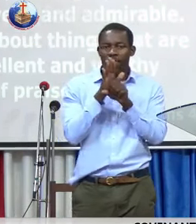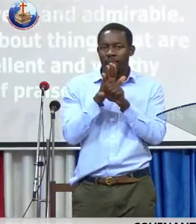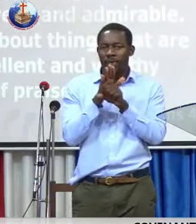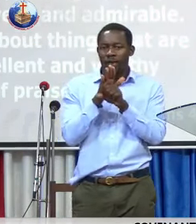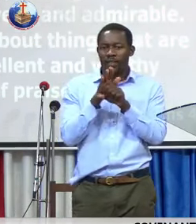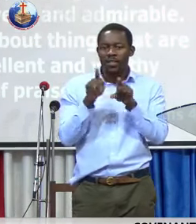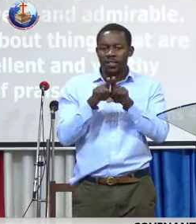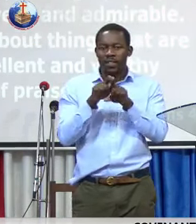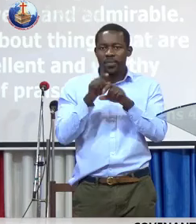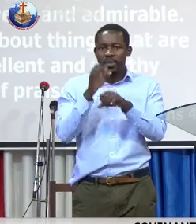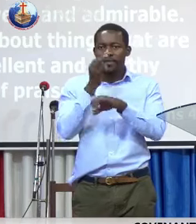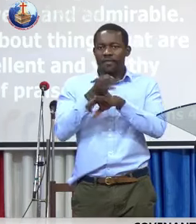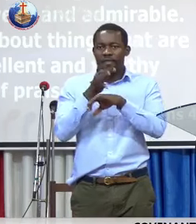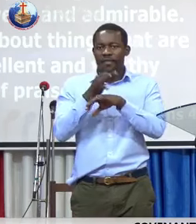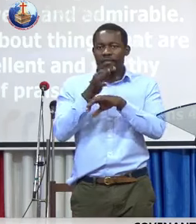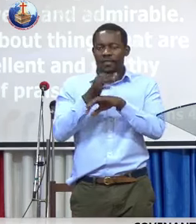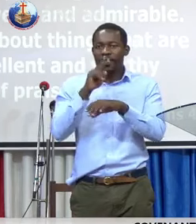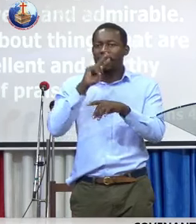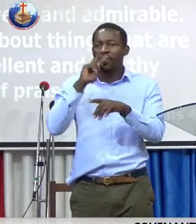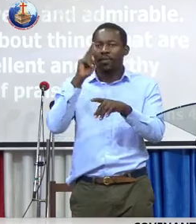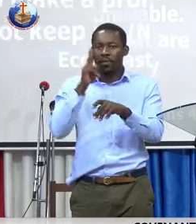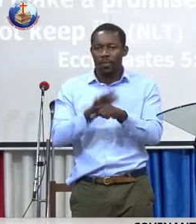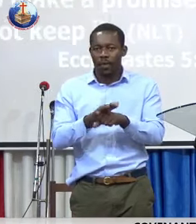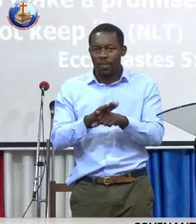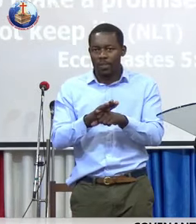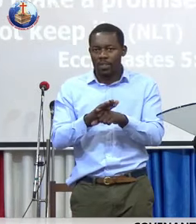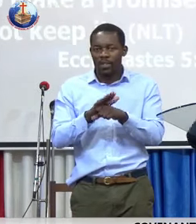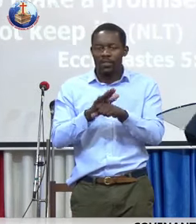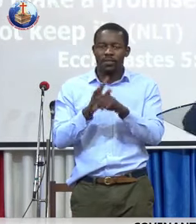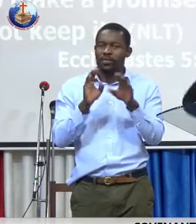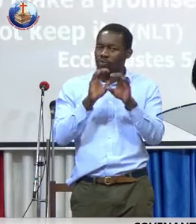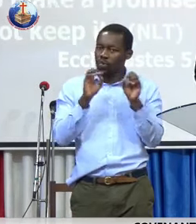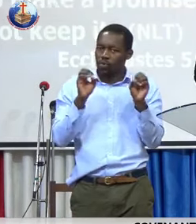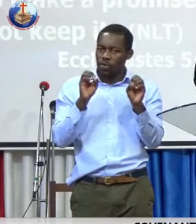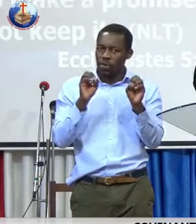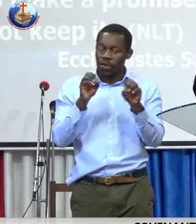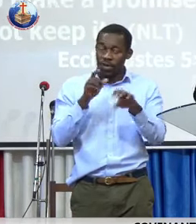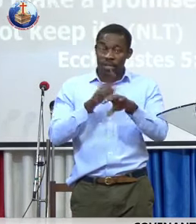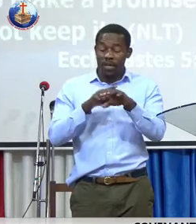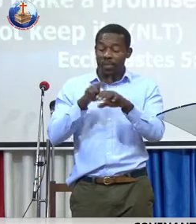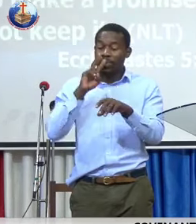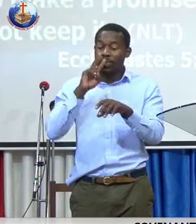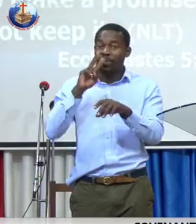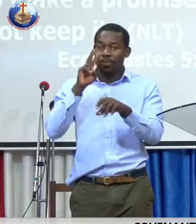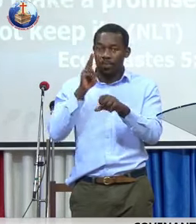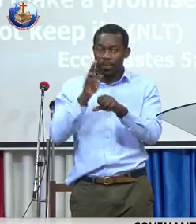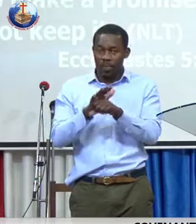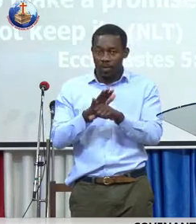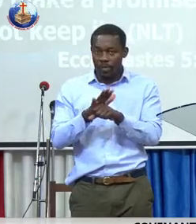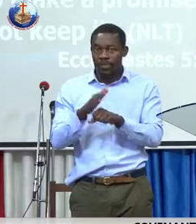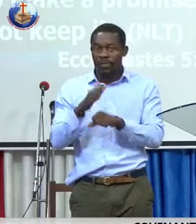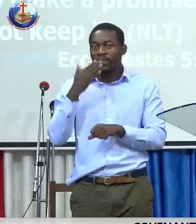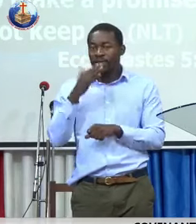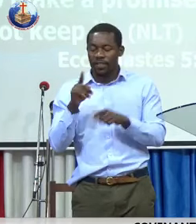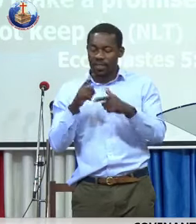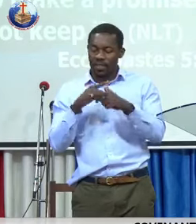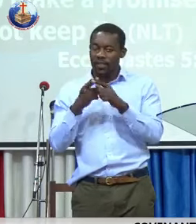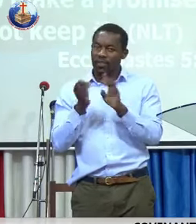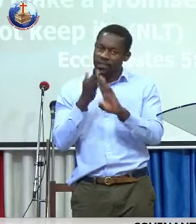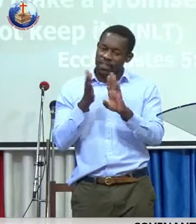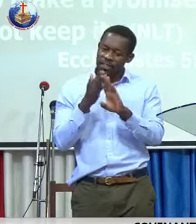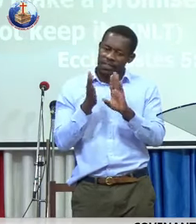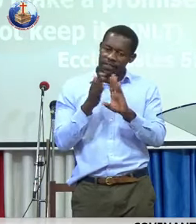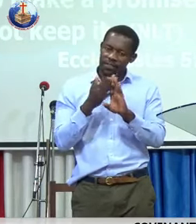make promises that we cannot keep, and when we make promises that we can keep, we should be quick to keep them. Na tusiweke nadhiri ambazo